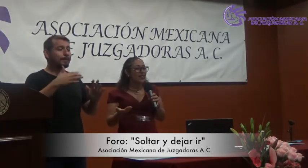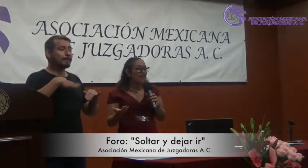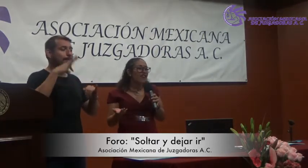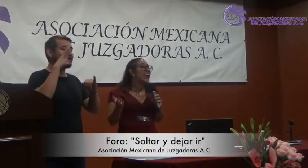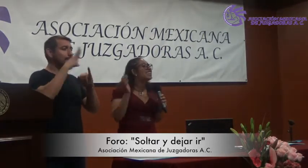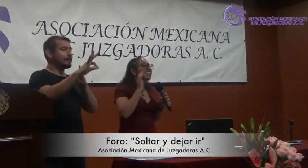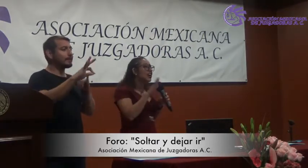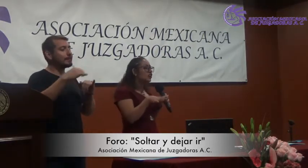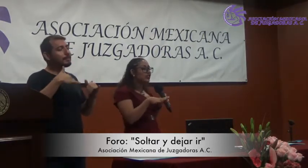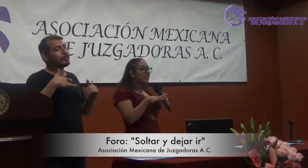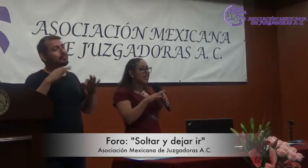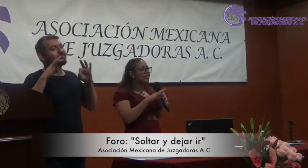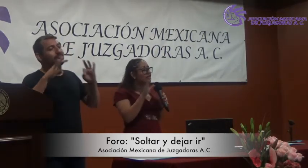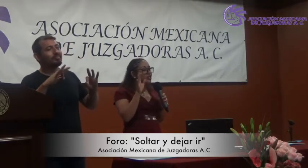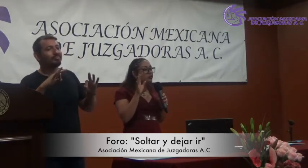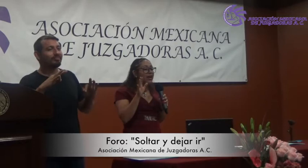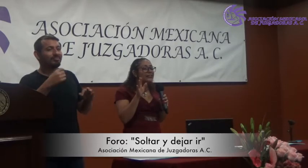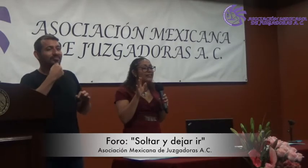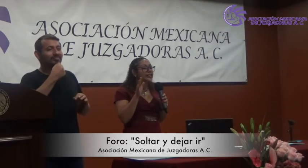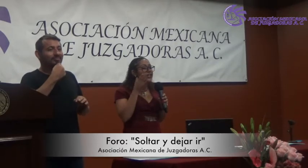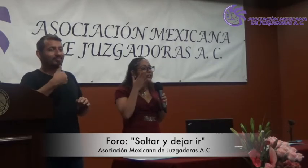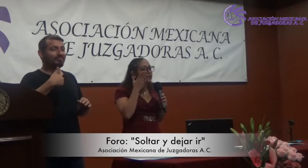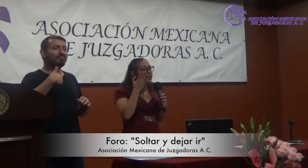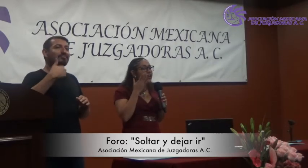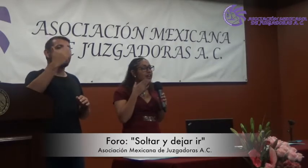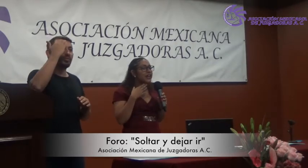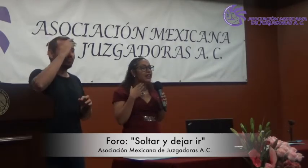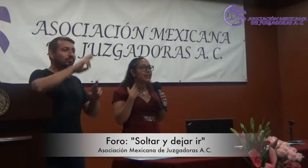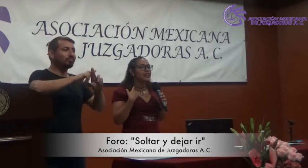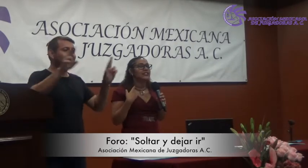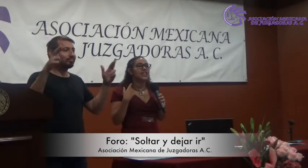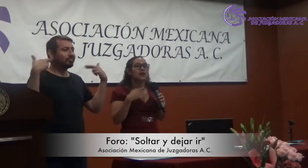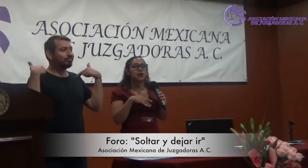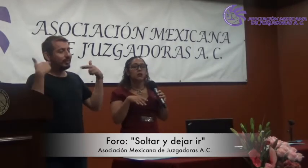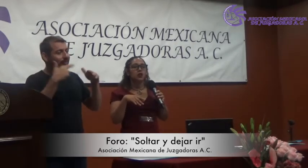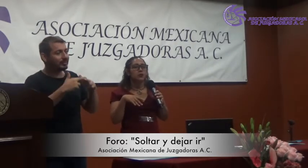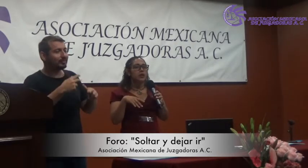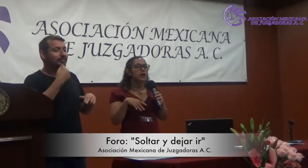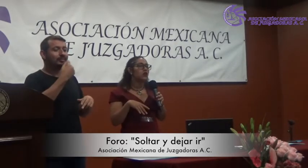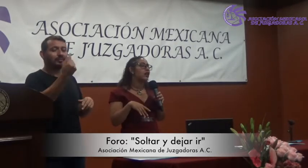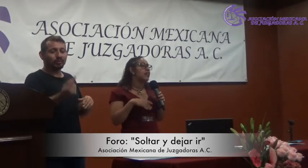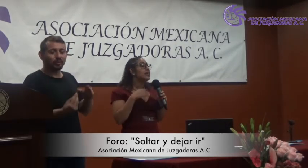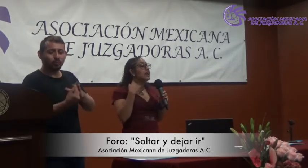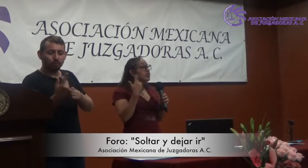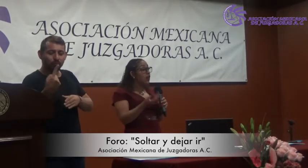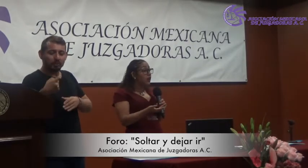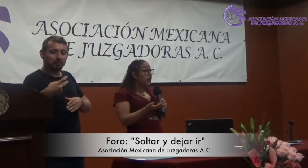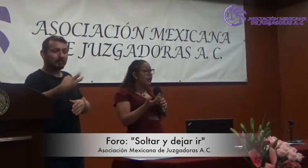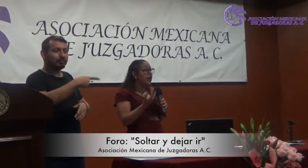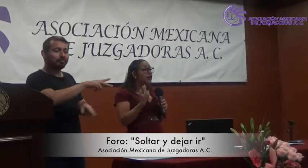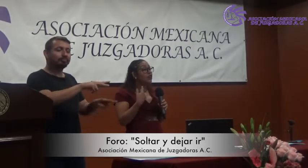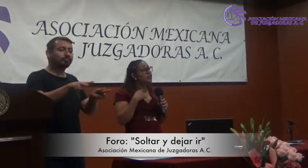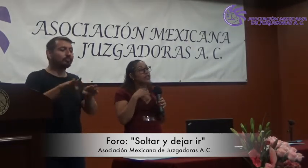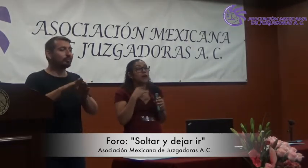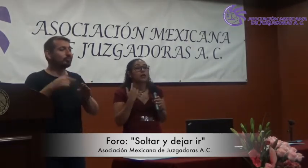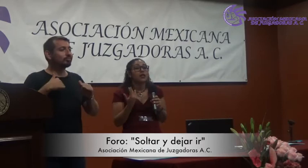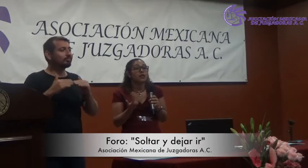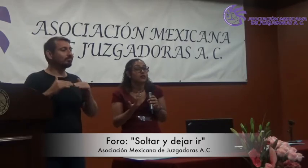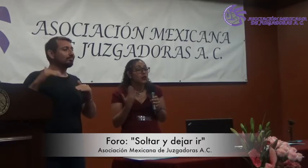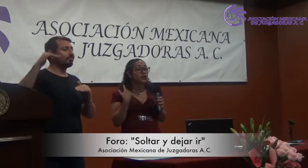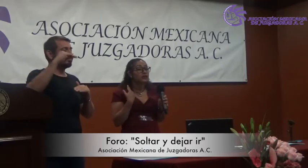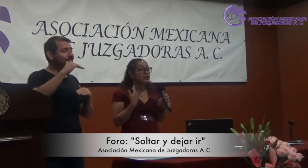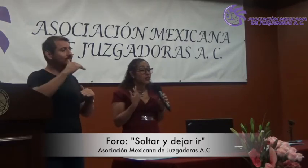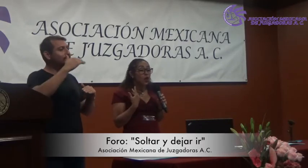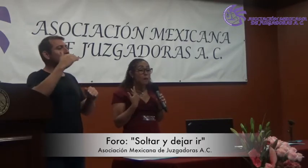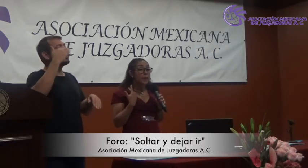con mucha confianza, ya conocen a todos los maestros de la escuela. Se llevan muy bien con la directora, conocen la vida